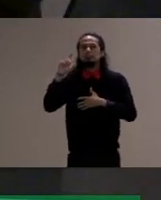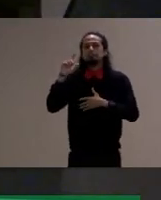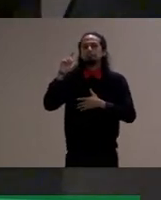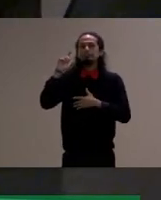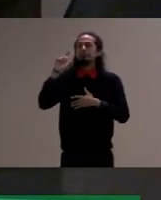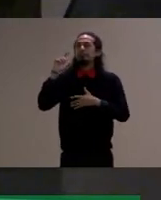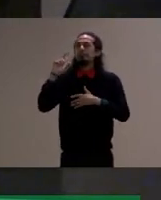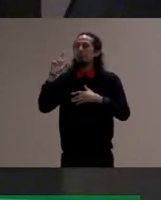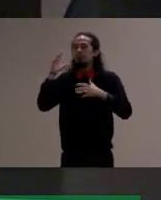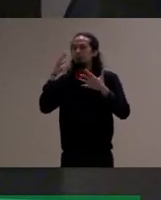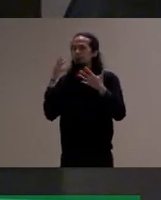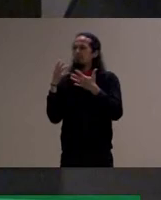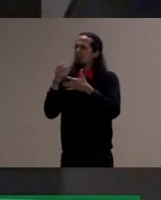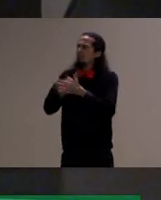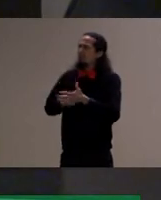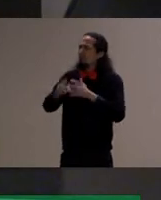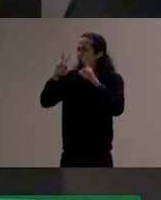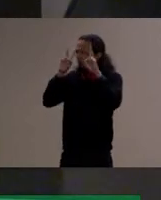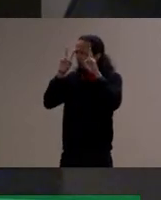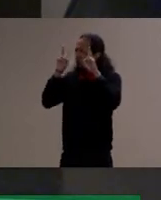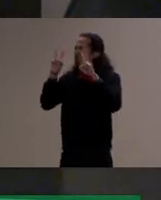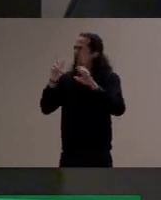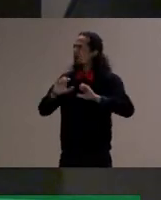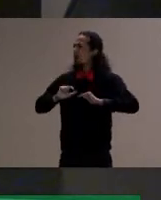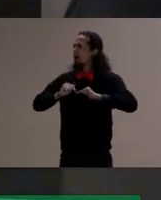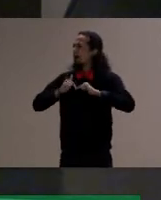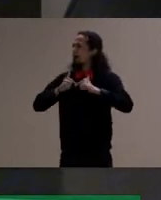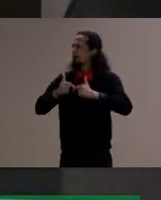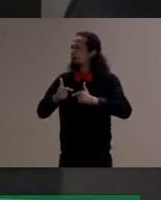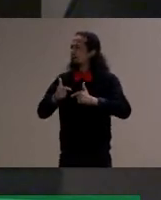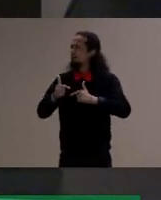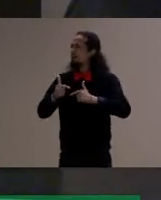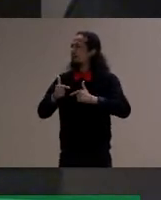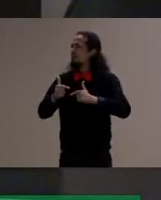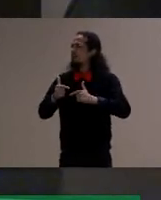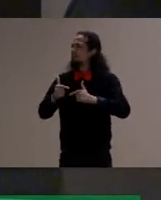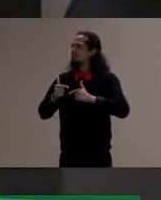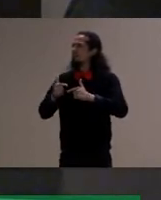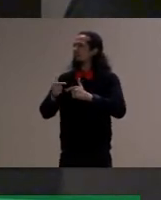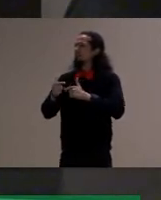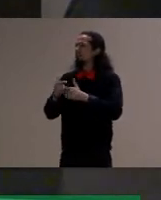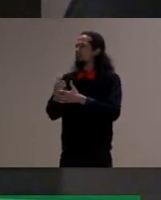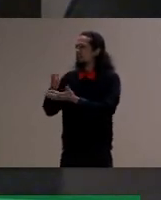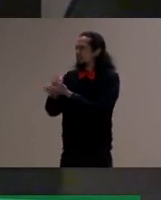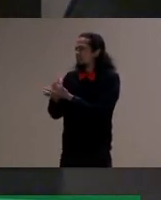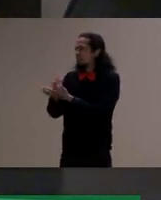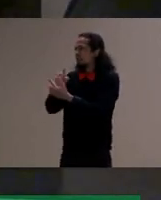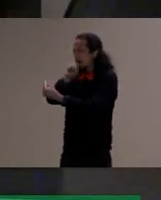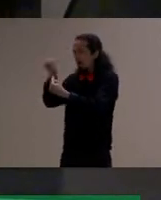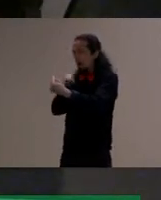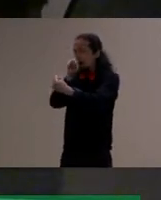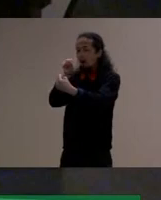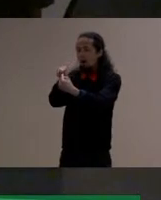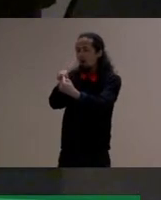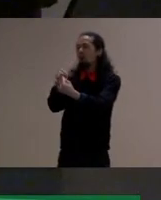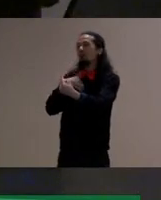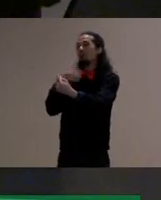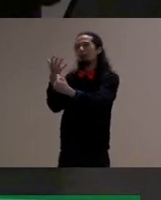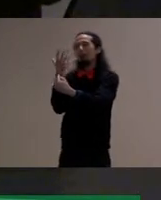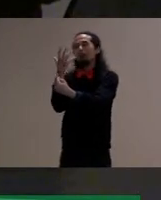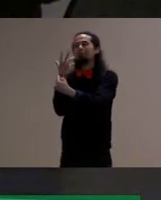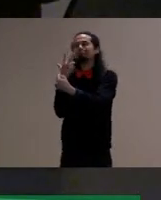ação munição e tiro certo no alvo que quero conquistar